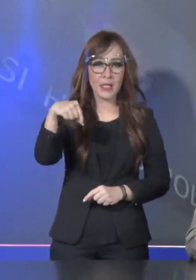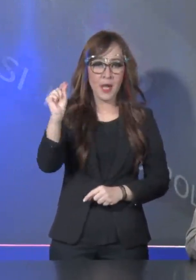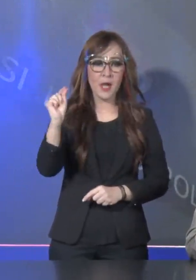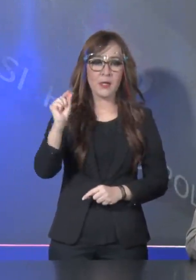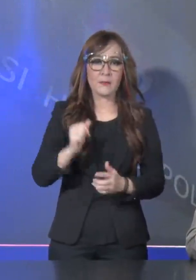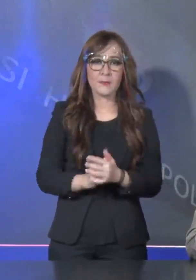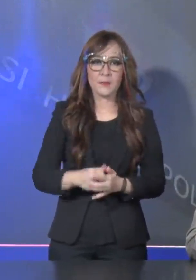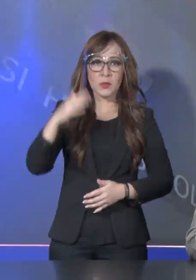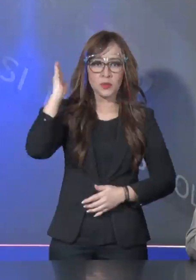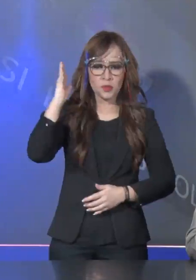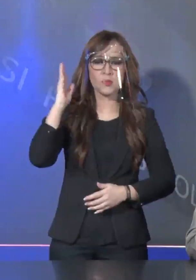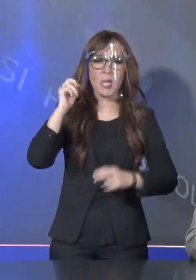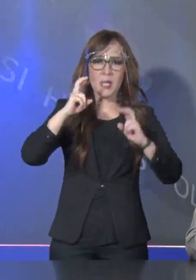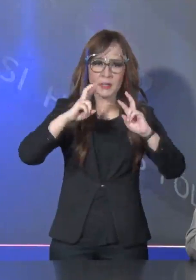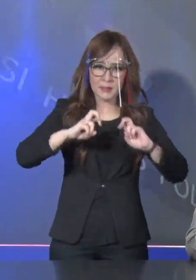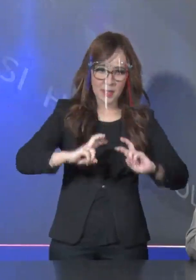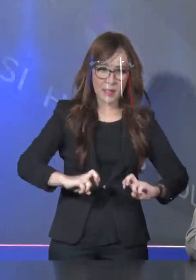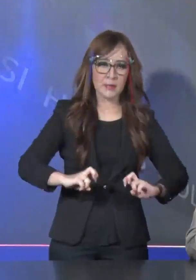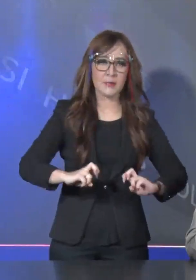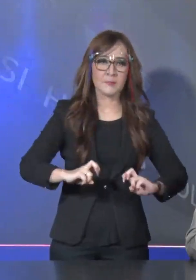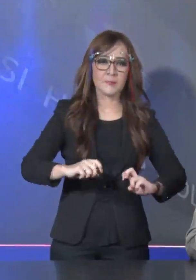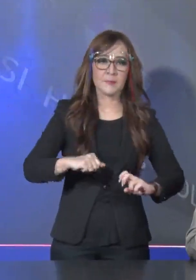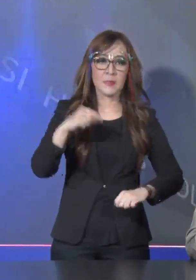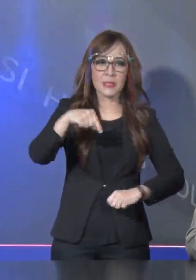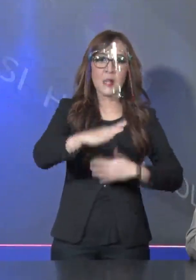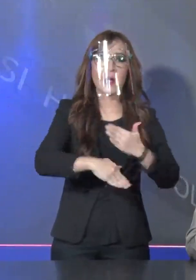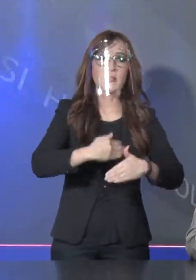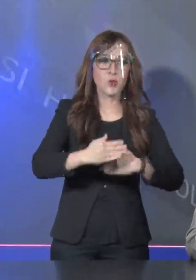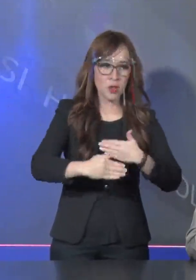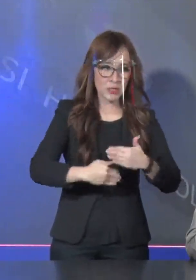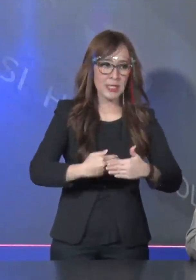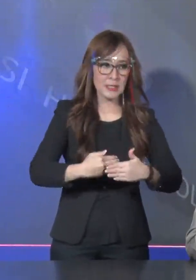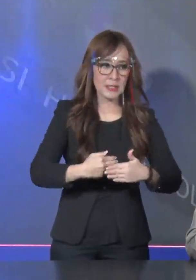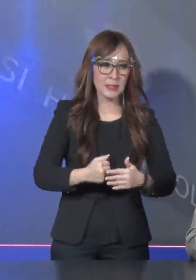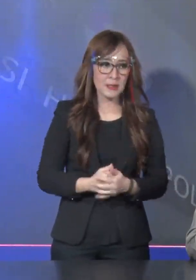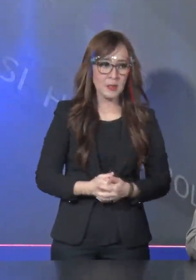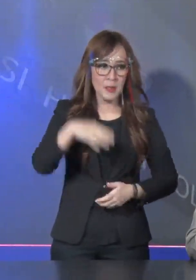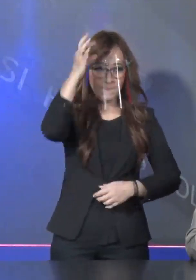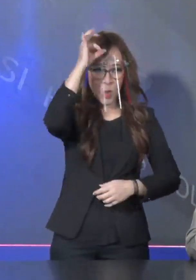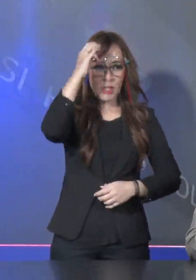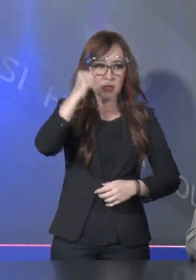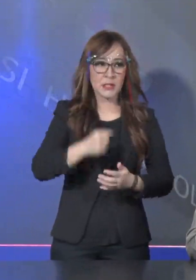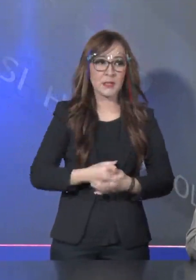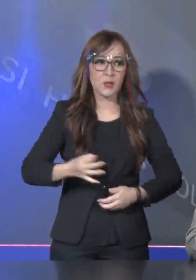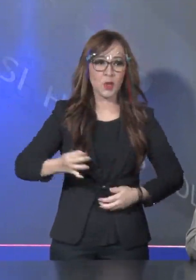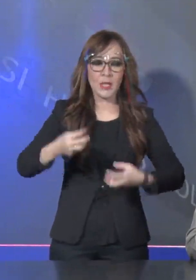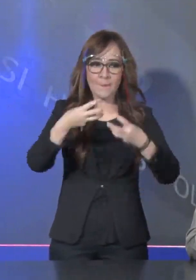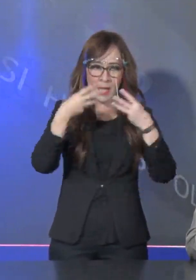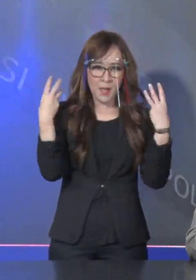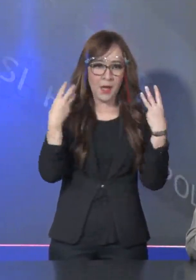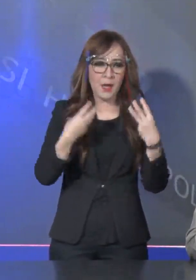Narkoba Polresta Malang. Sudah ditangani oleh Propam Polresta Malang. Sedang dilakukan